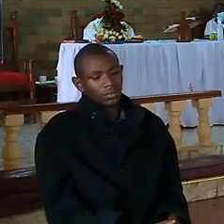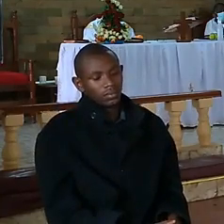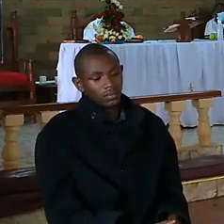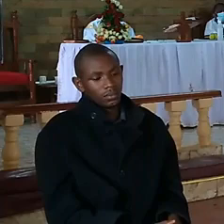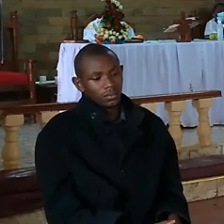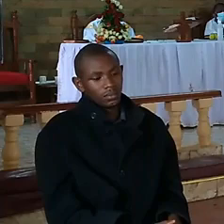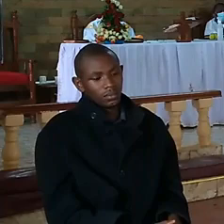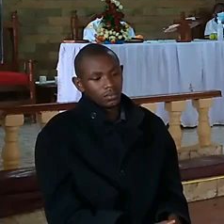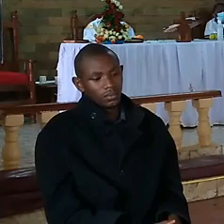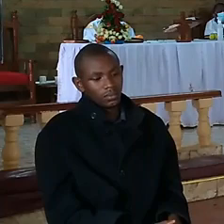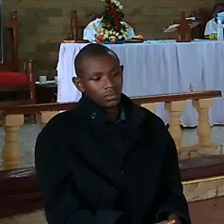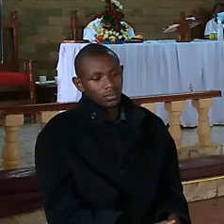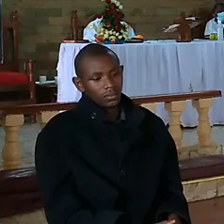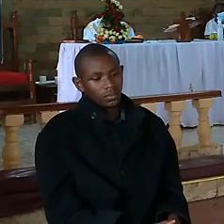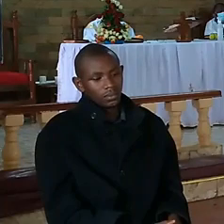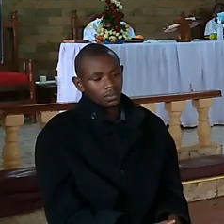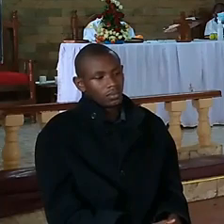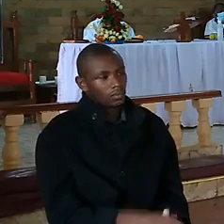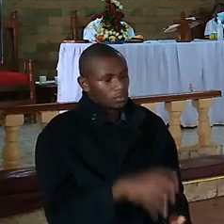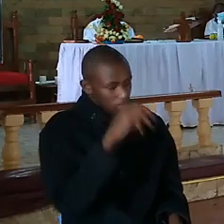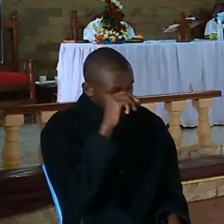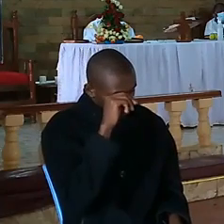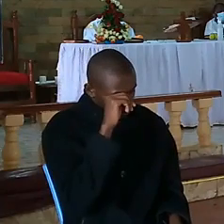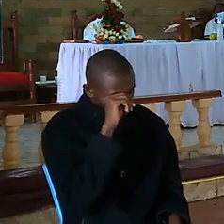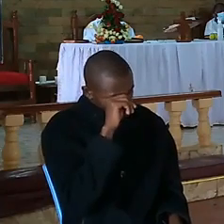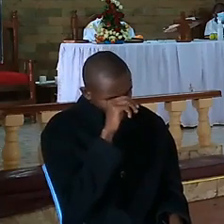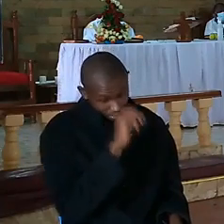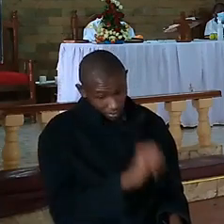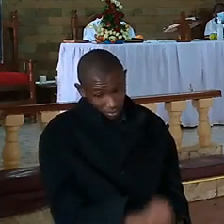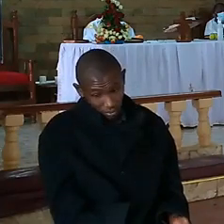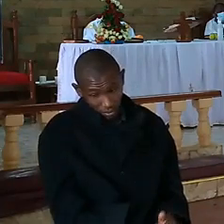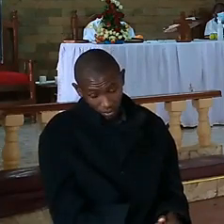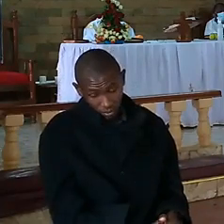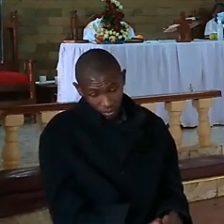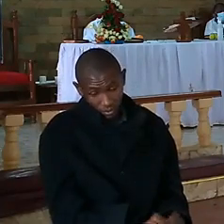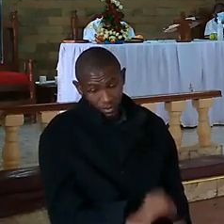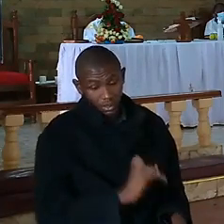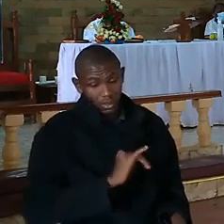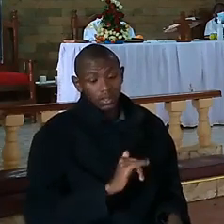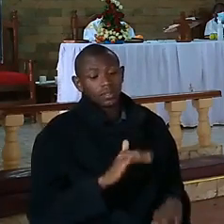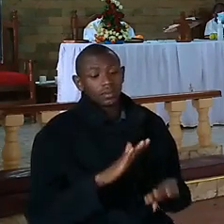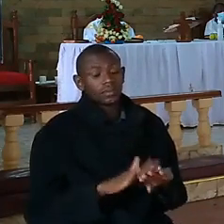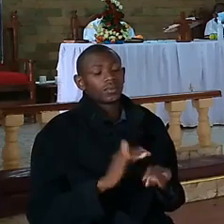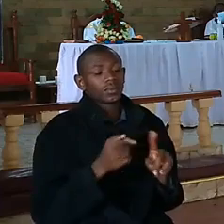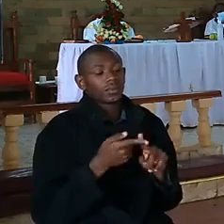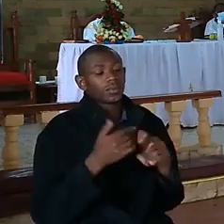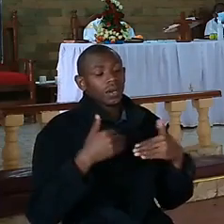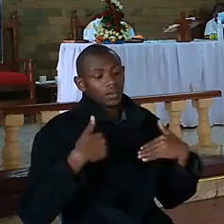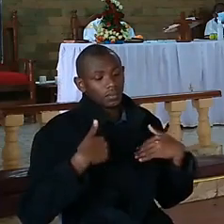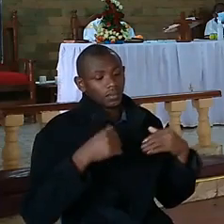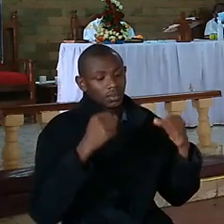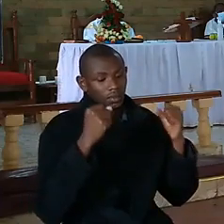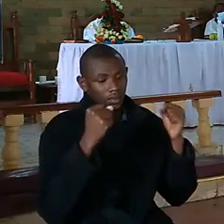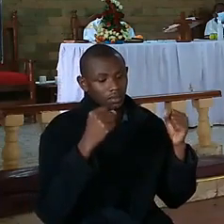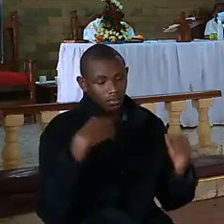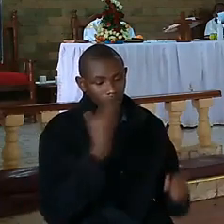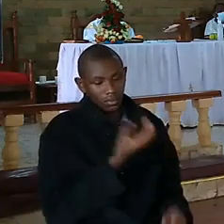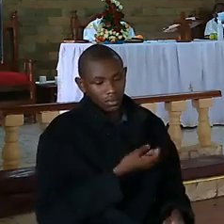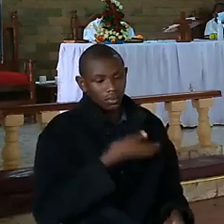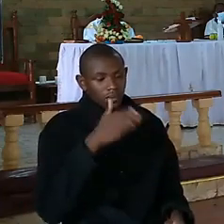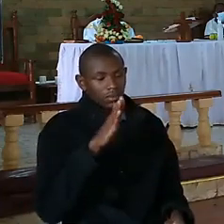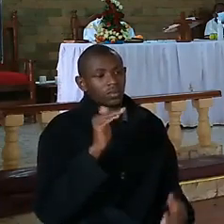na ũrĩa ũngĩhingia gĩtũmi kĩa Ngai gũgwĩta na koguo nĩ wega gũkĩgĩa na hinya tũkĩmenyaga atĩ Ngai witũ nĩ aiyũirwo